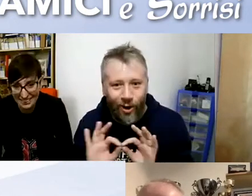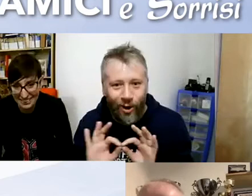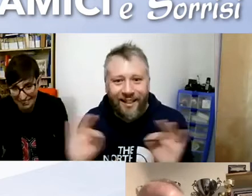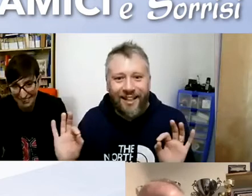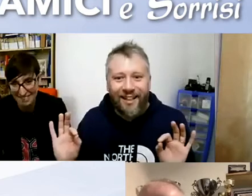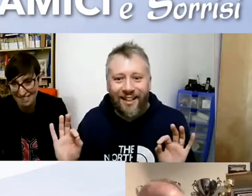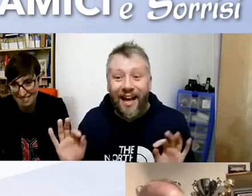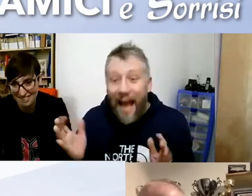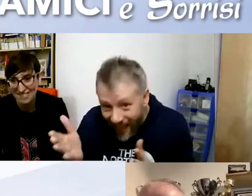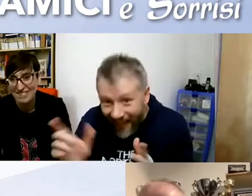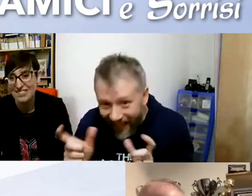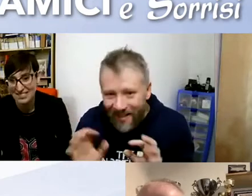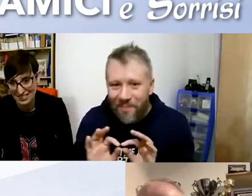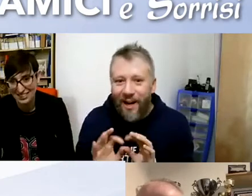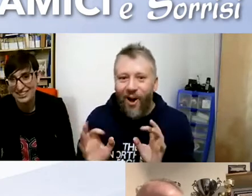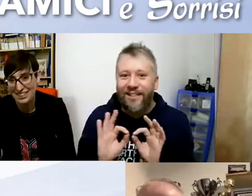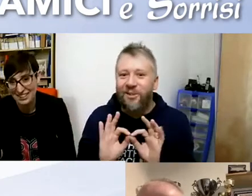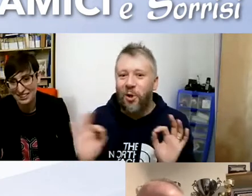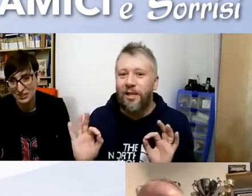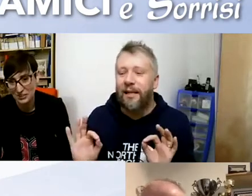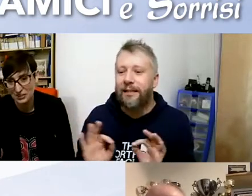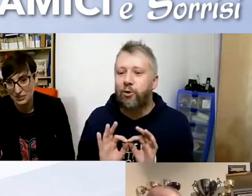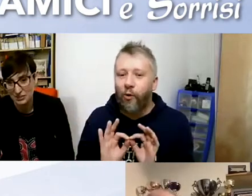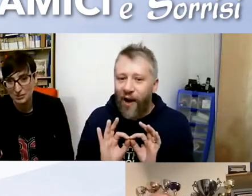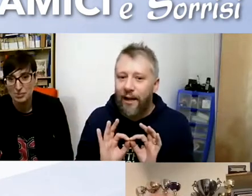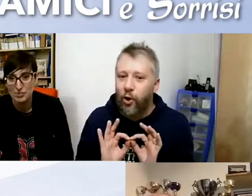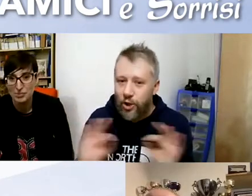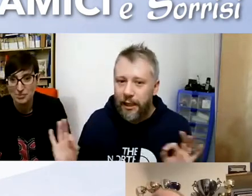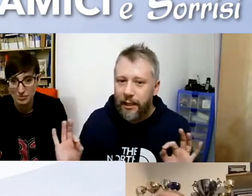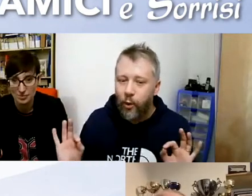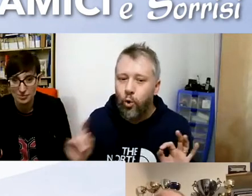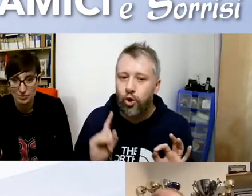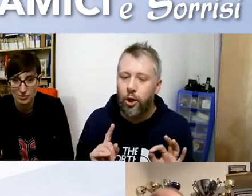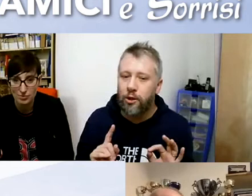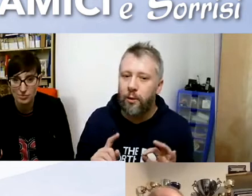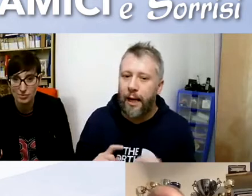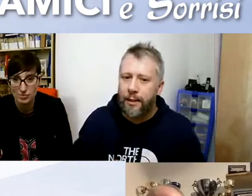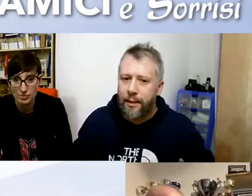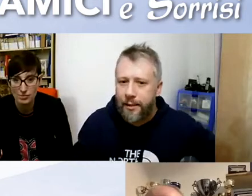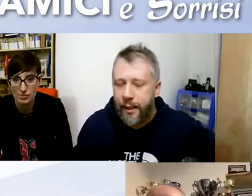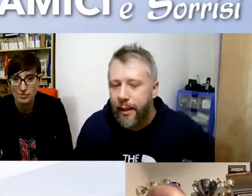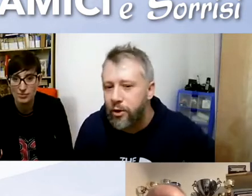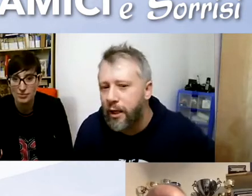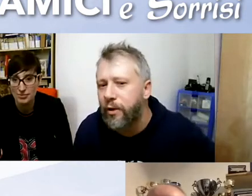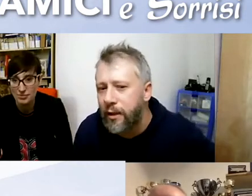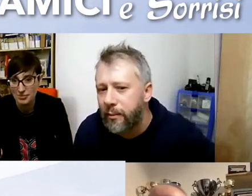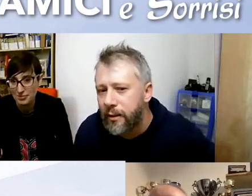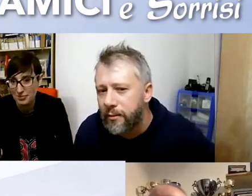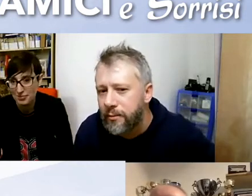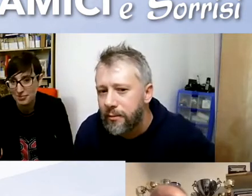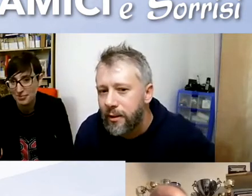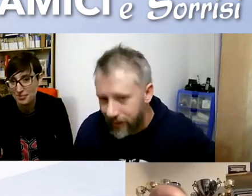Giusto. È assonante. No, se tu fai così, un sordo ti guarda della serie, cos'è che vuoi